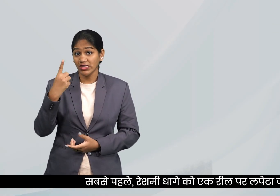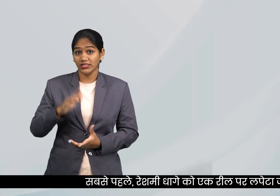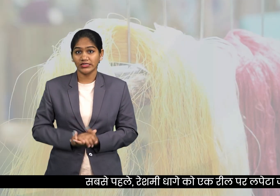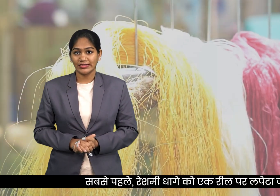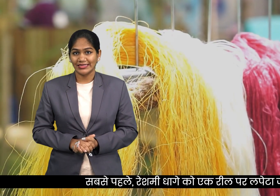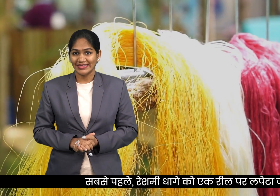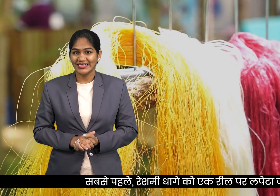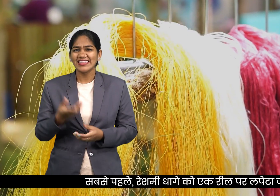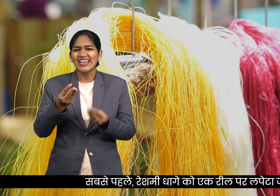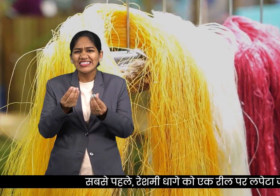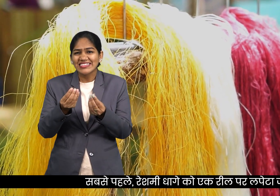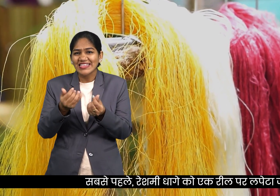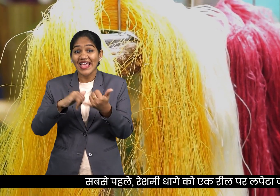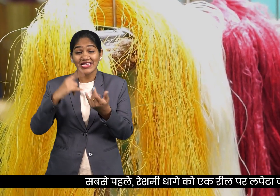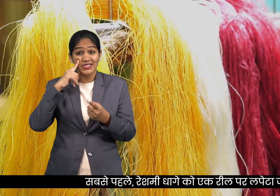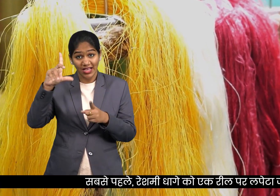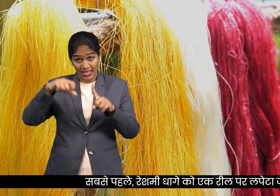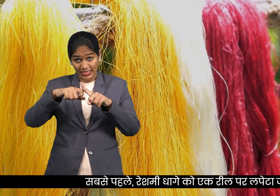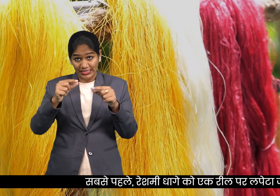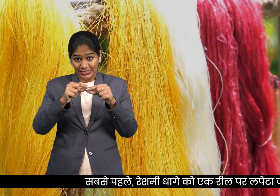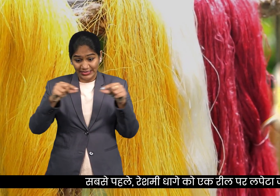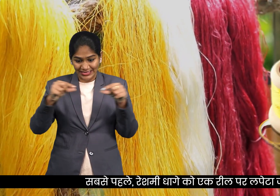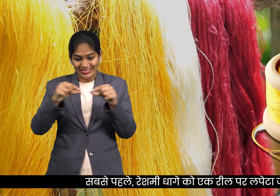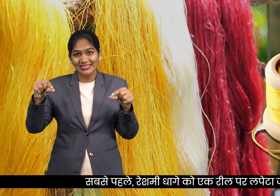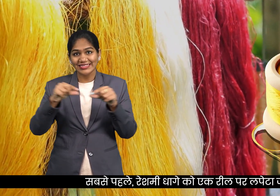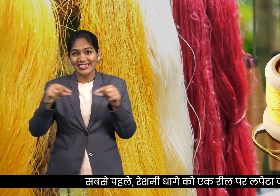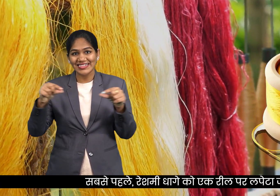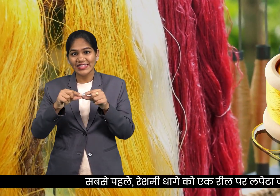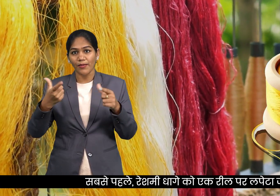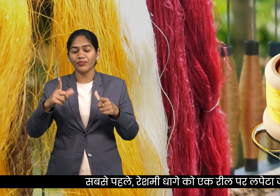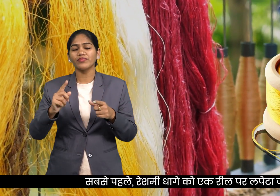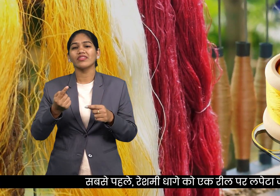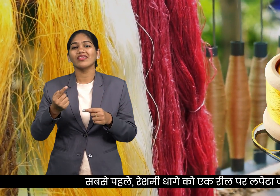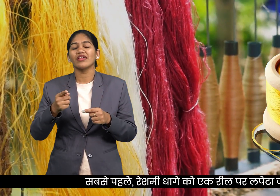सबसे पहले रेशमी धागे को एक रील पर लपेटा जाता है।